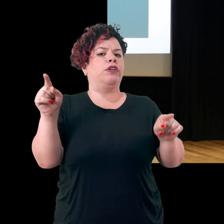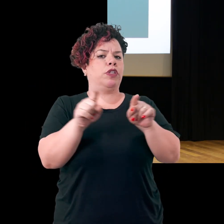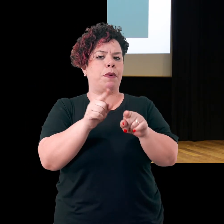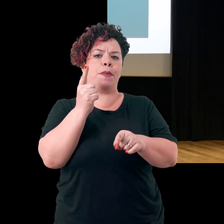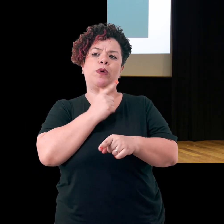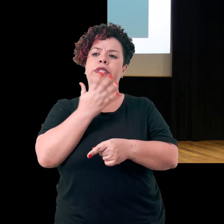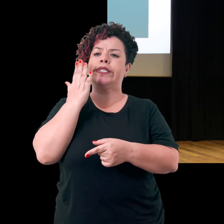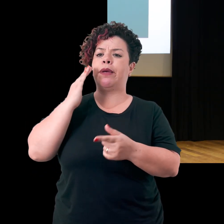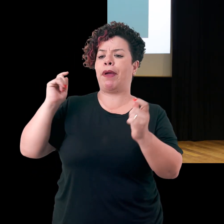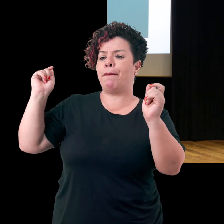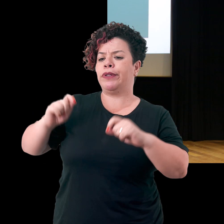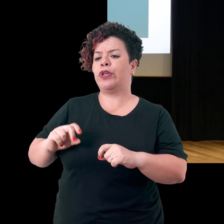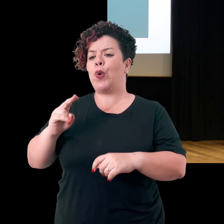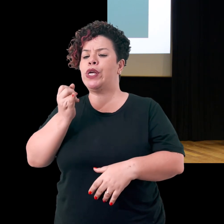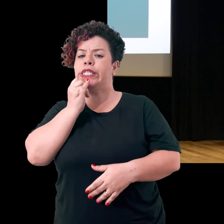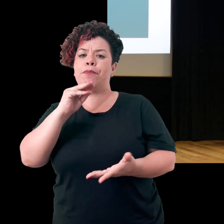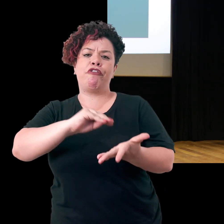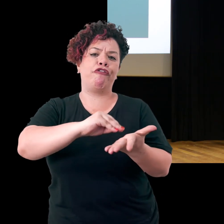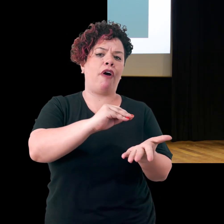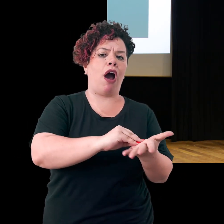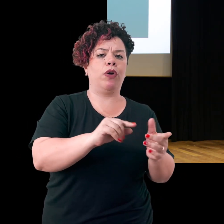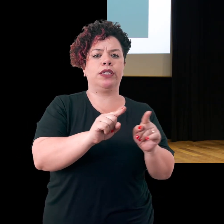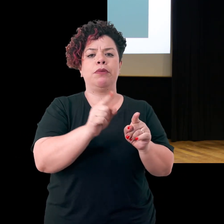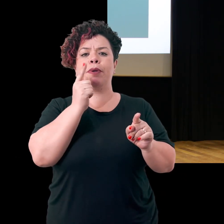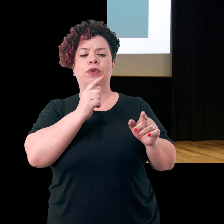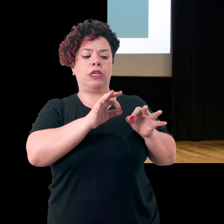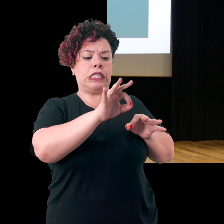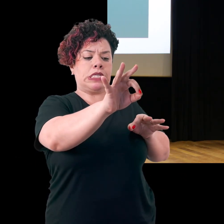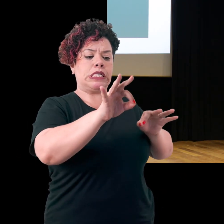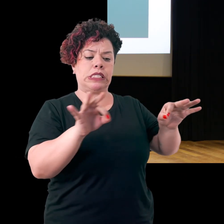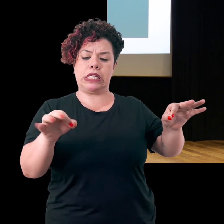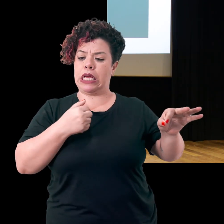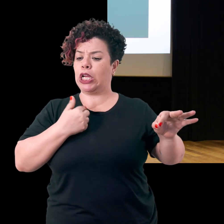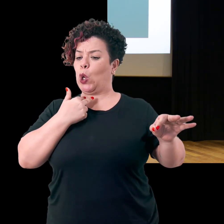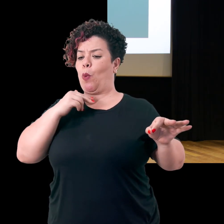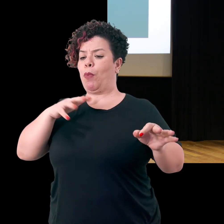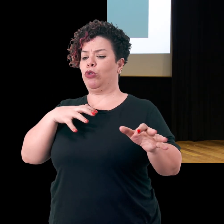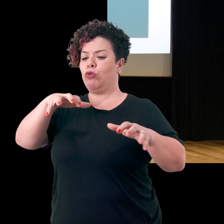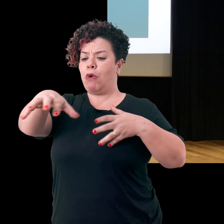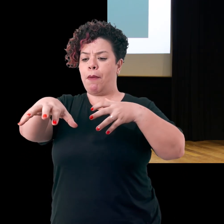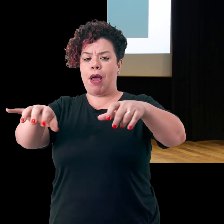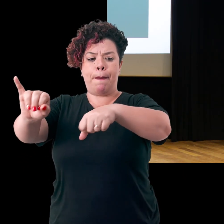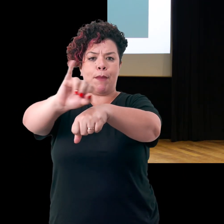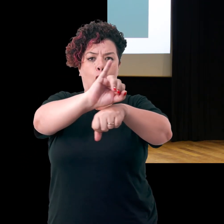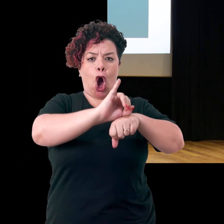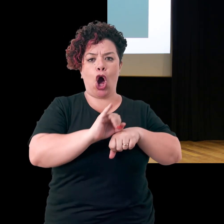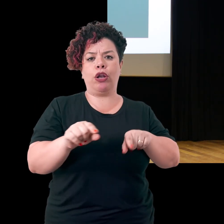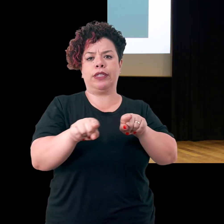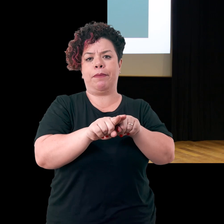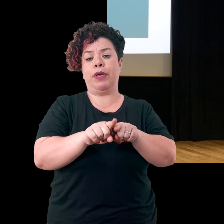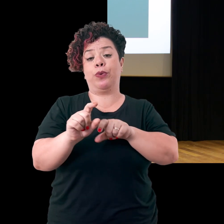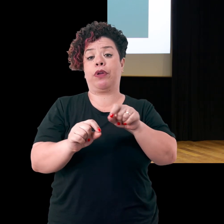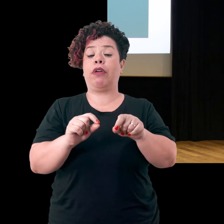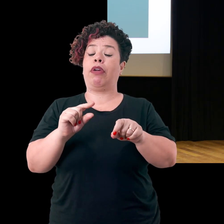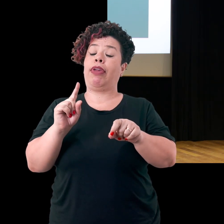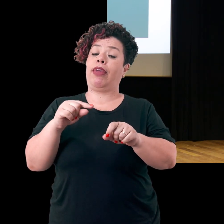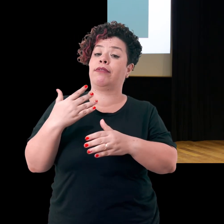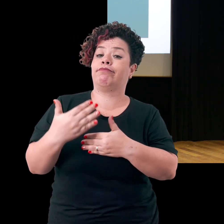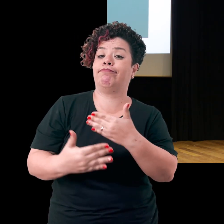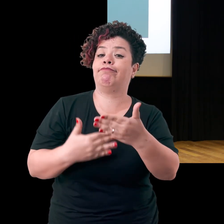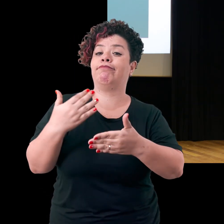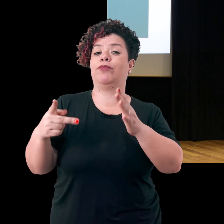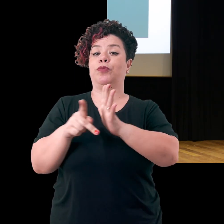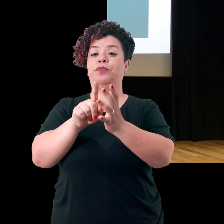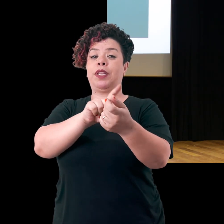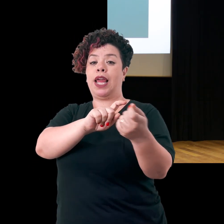essas potencialidades ou as limitações de se expandir o limite em direção aos polos, limite de distribuição, e, por exemplo, a evolução e adaptação